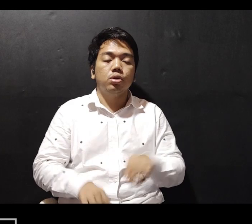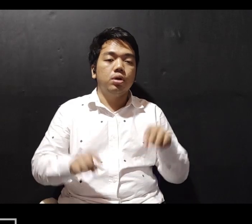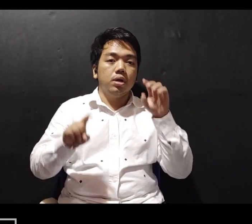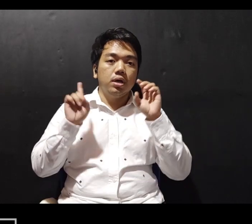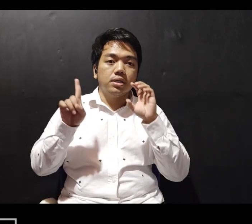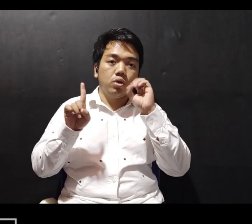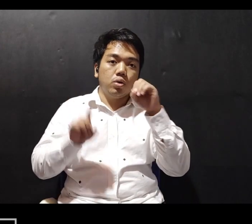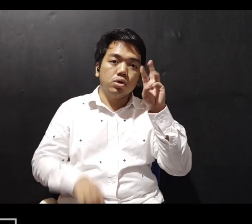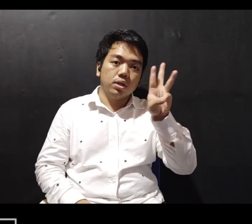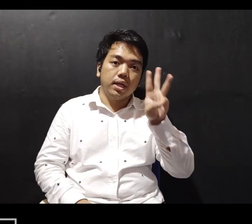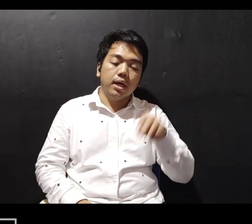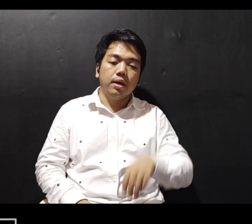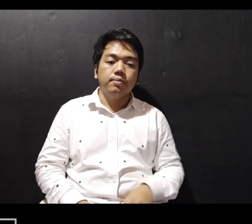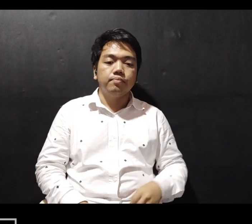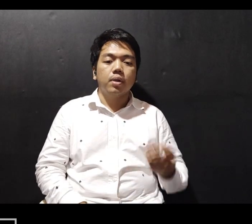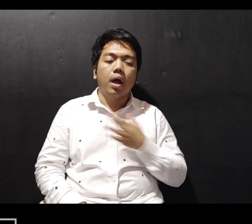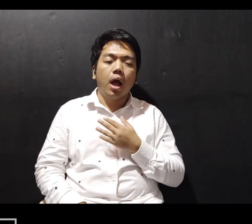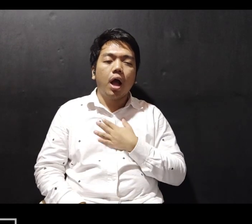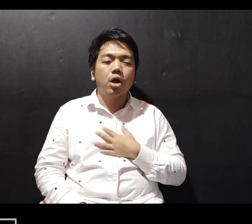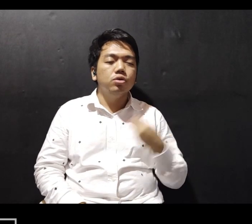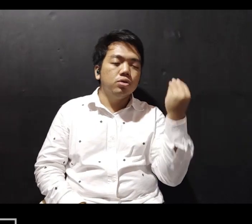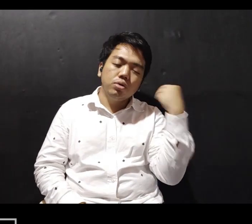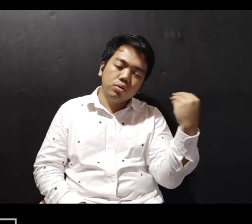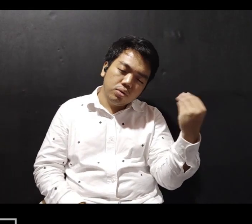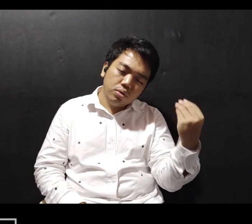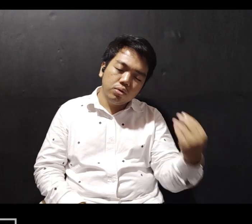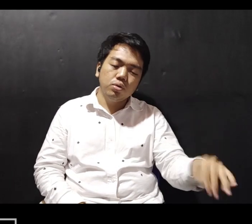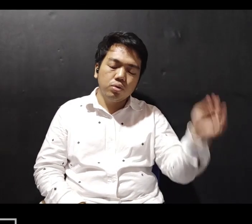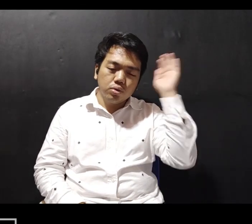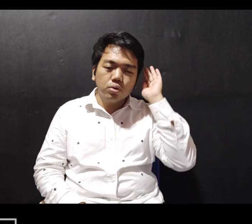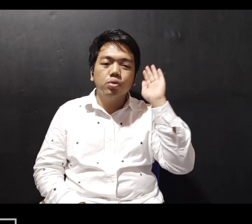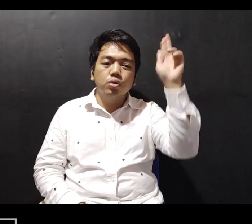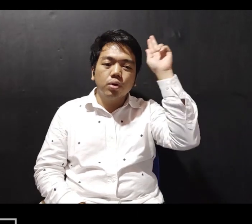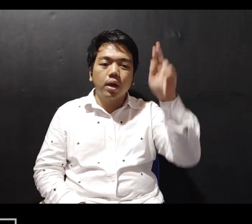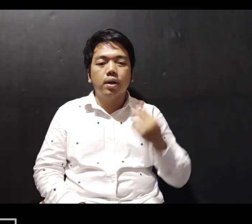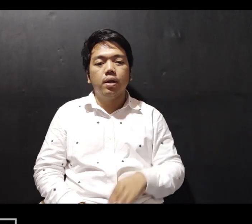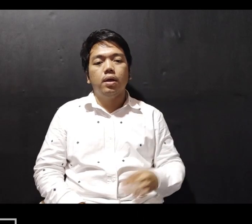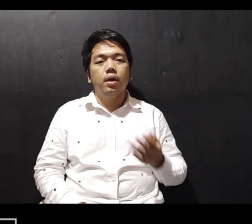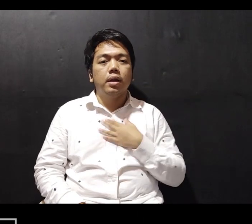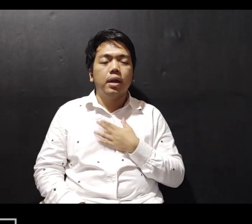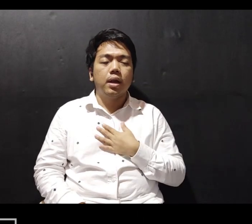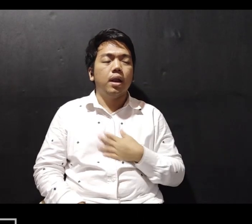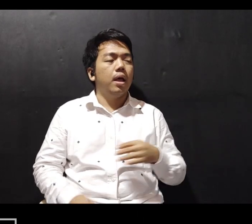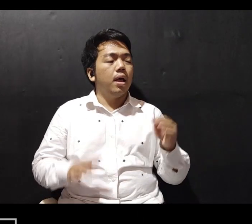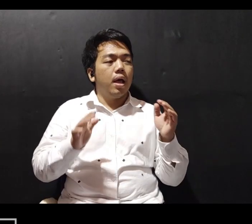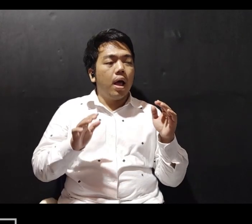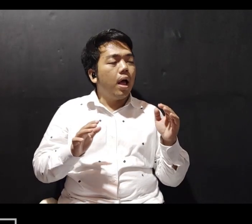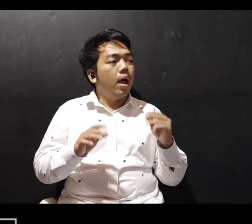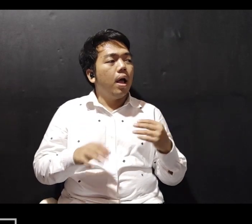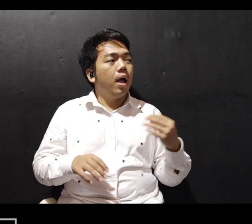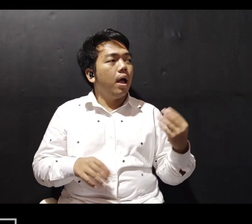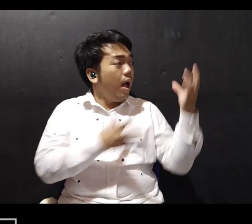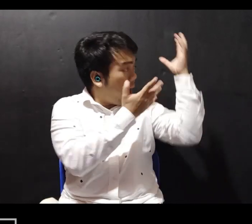"Aku menanti-nantikan Tuhan, jiwaku menanti-nanti dan aku mengharapkan firman-Nya. Dan